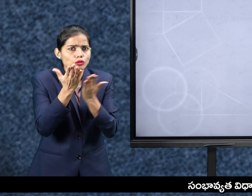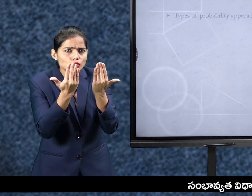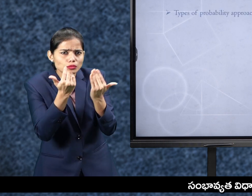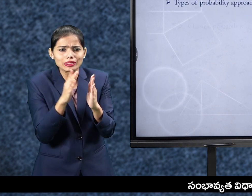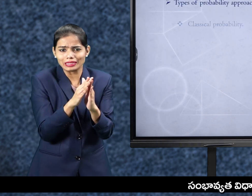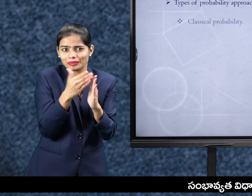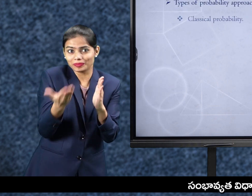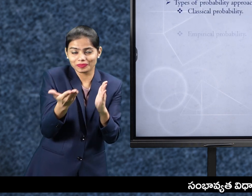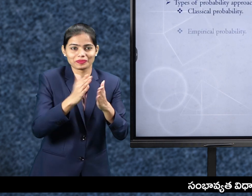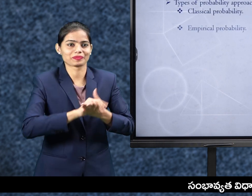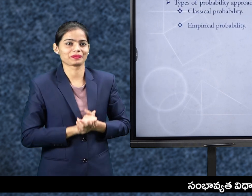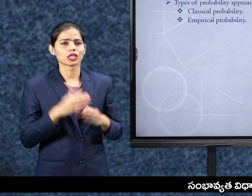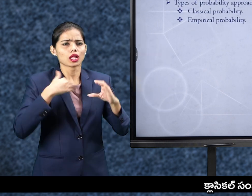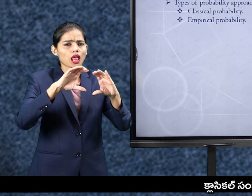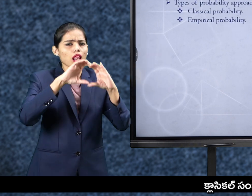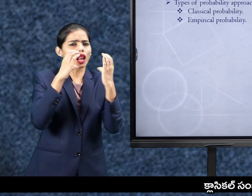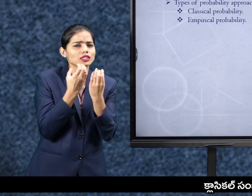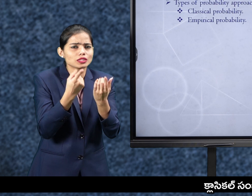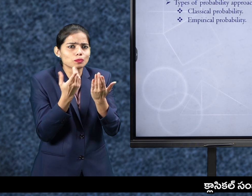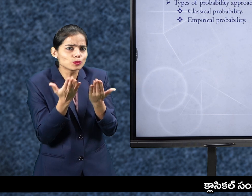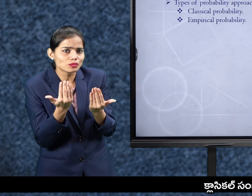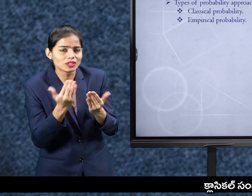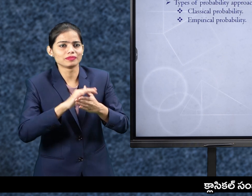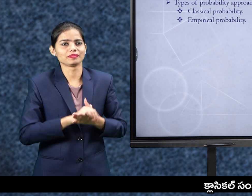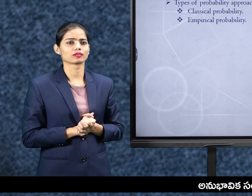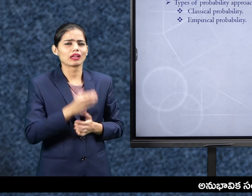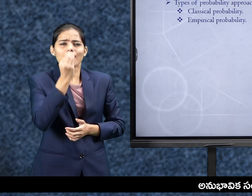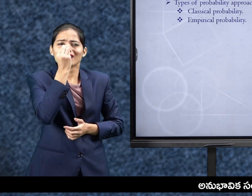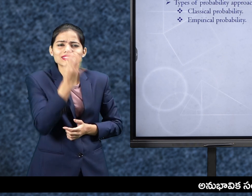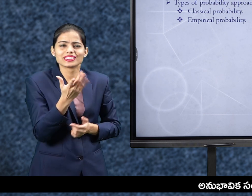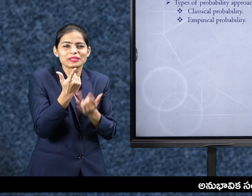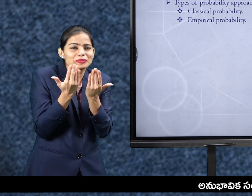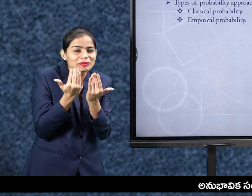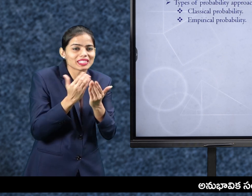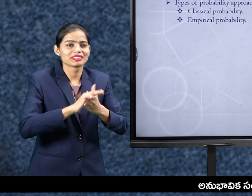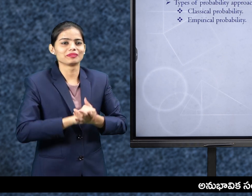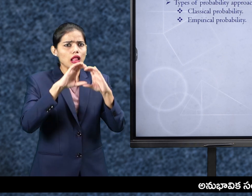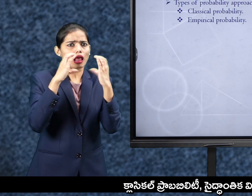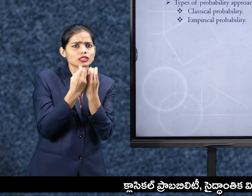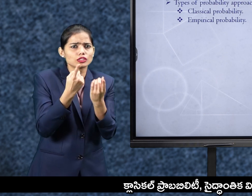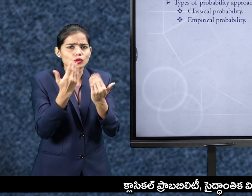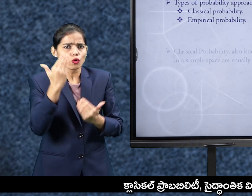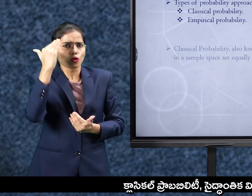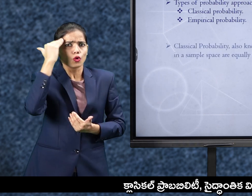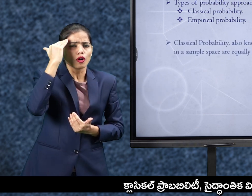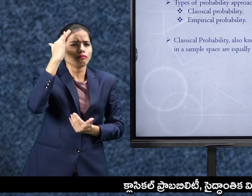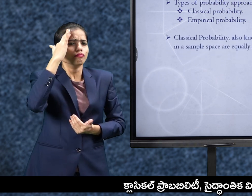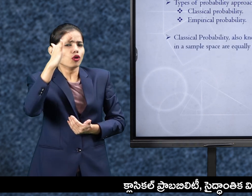సంభావ్యత విధానాల రకాలు. క్లాసికల్ సంభావ్యత, అనుభావిక సంభావ్యత. క్లాసికల్ ప్రాబబిలిటీ